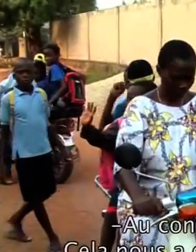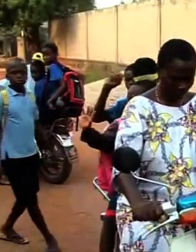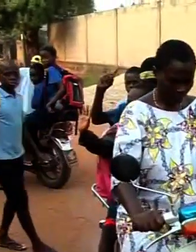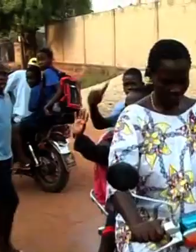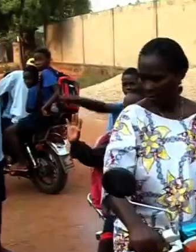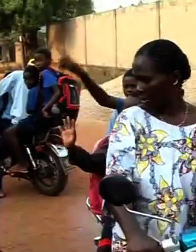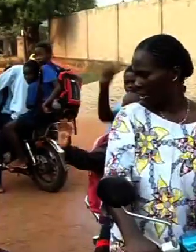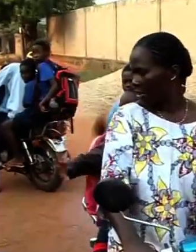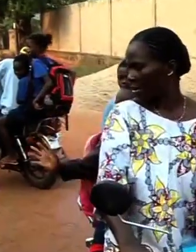enchantés.